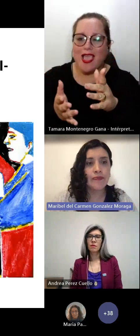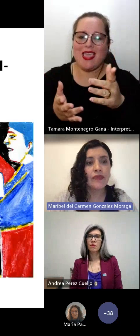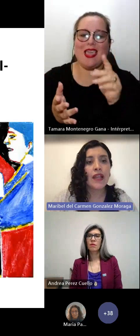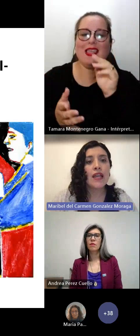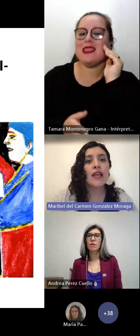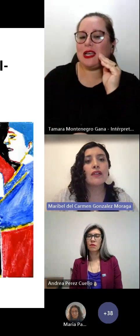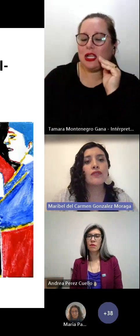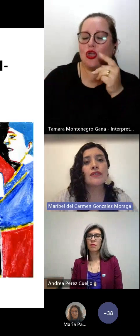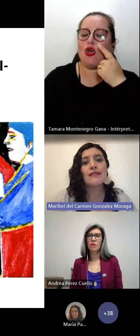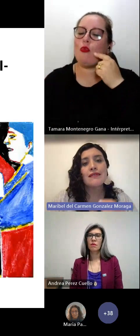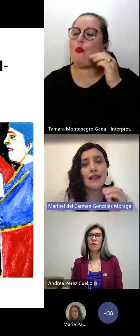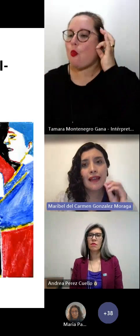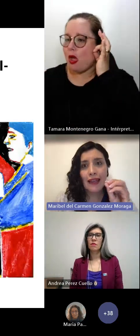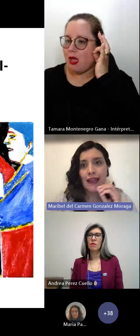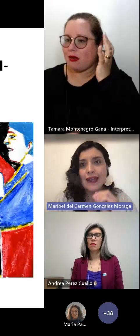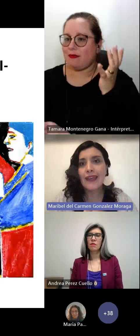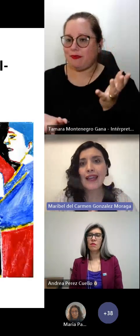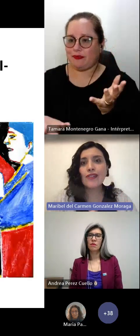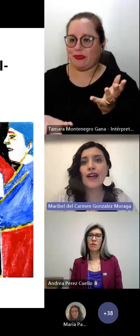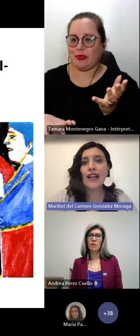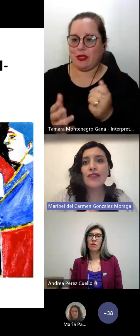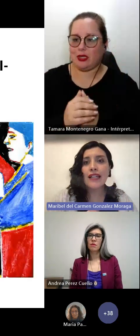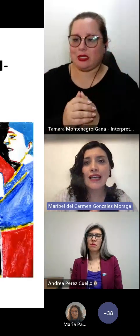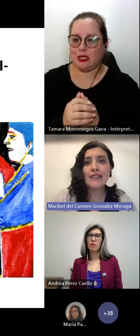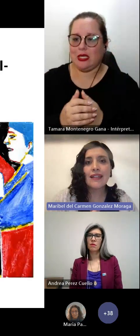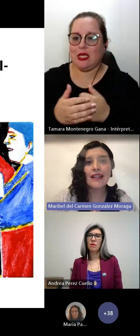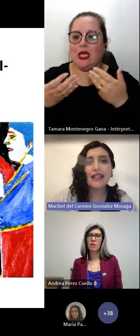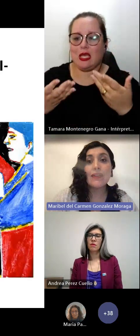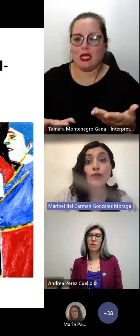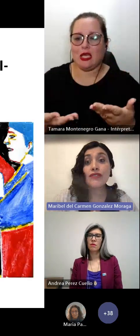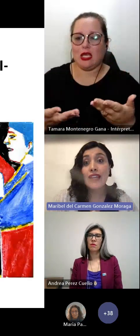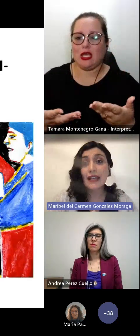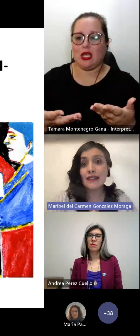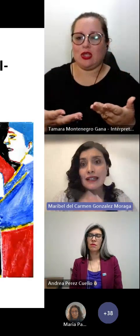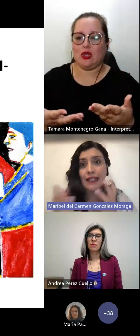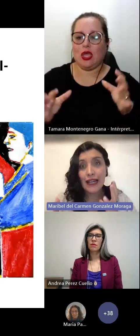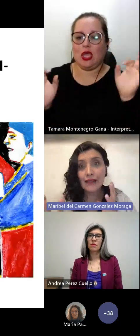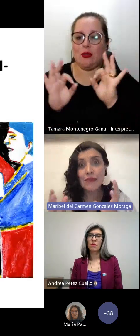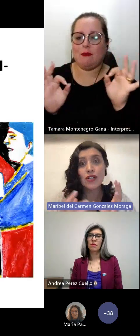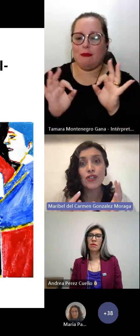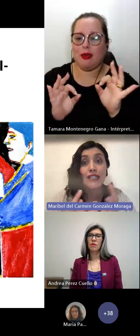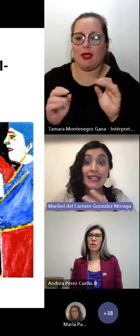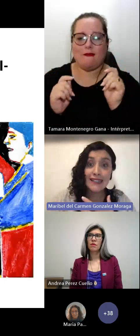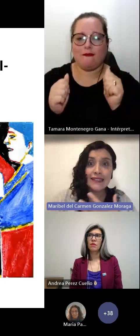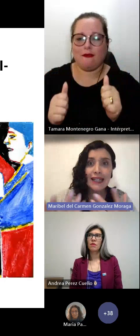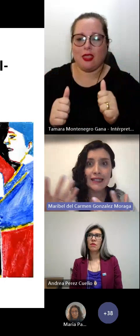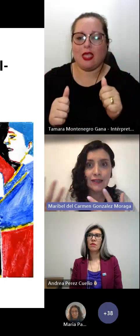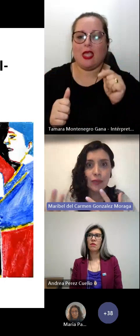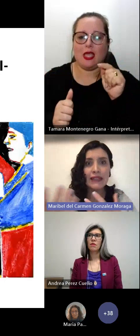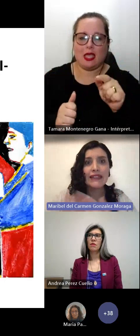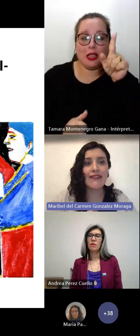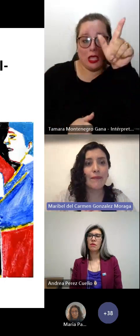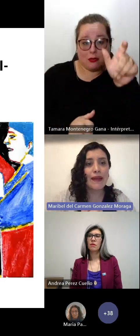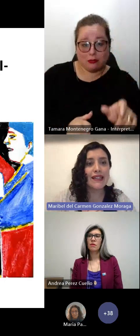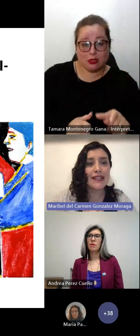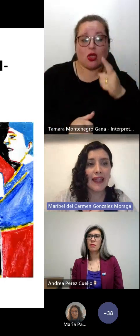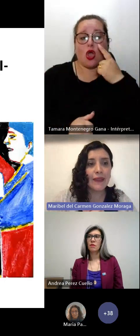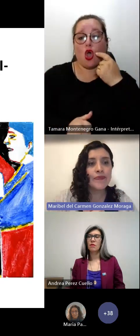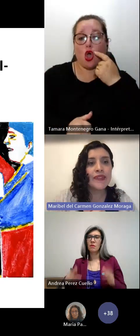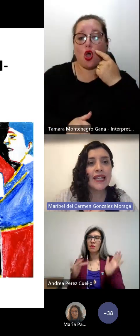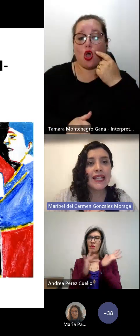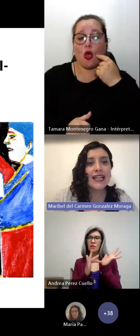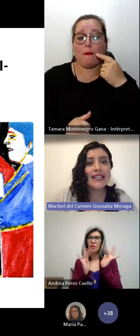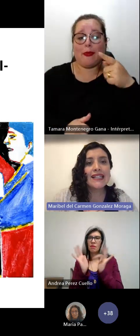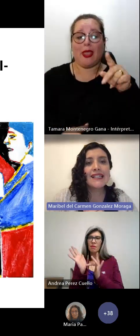niñas. Entonces, esto es algo que describe muy bien este académico inglés que les comentaba, Paddy